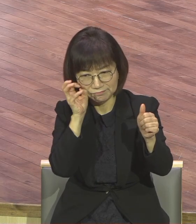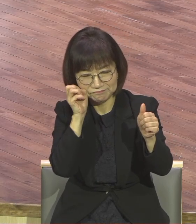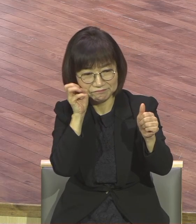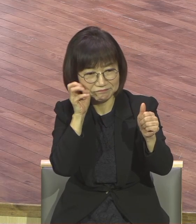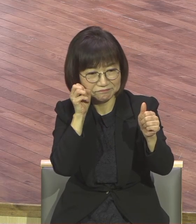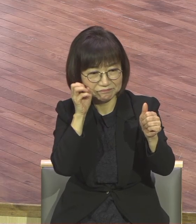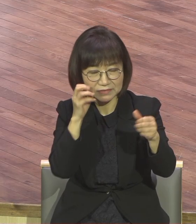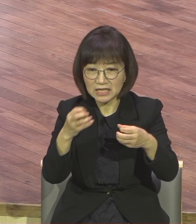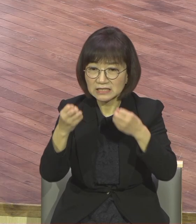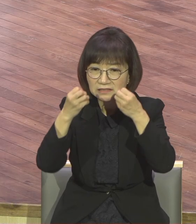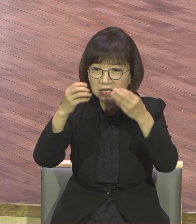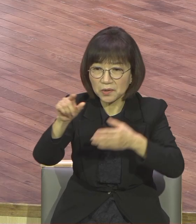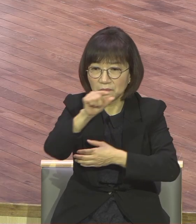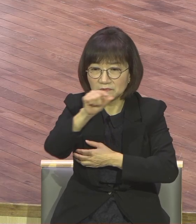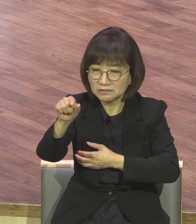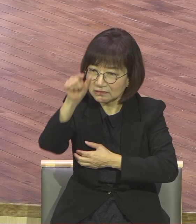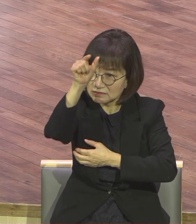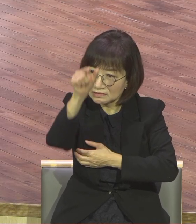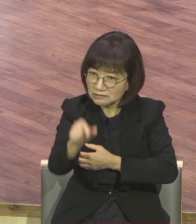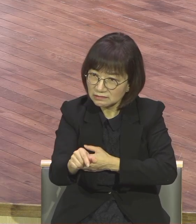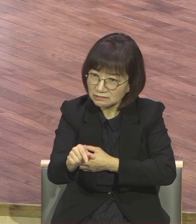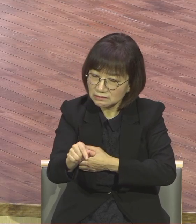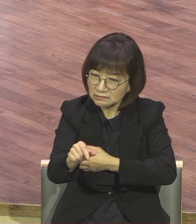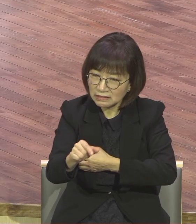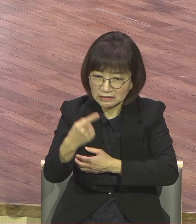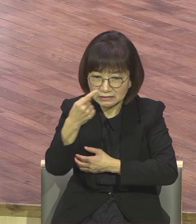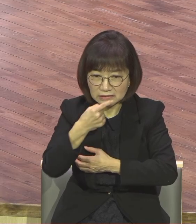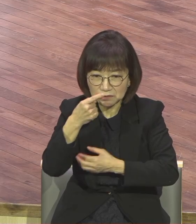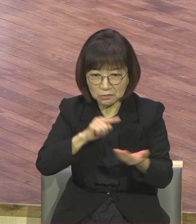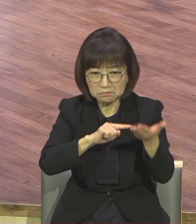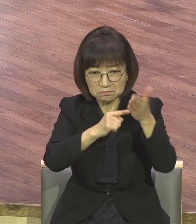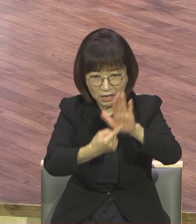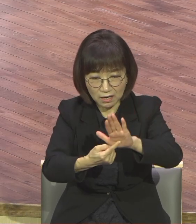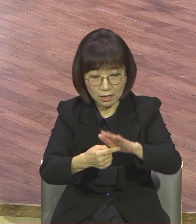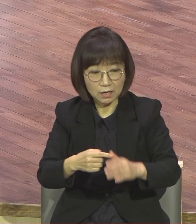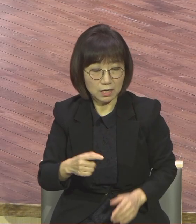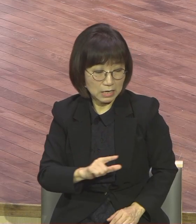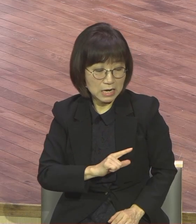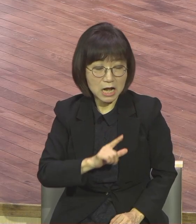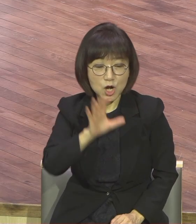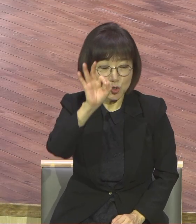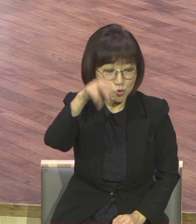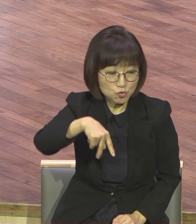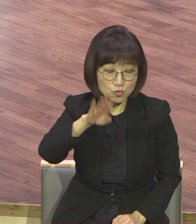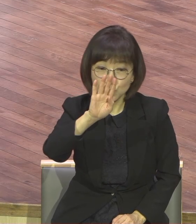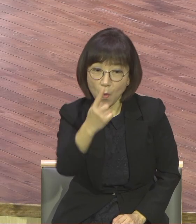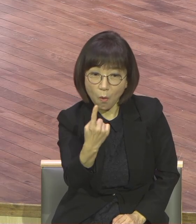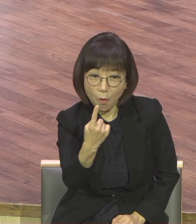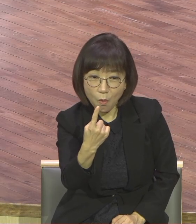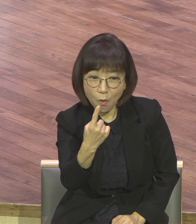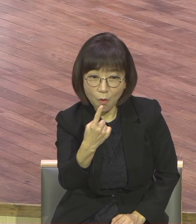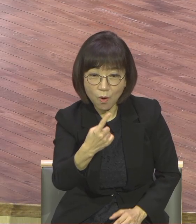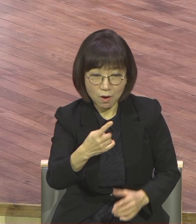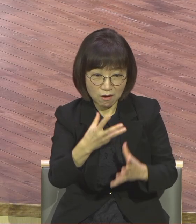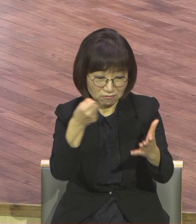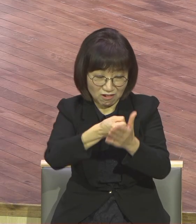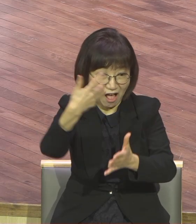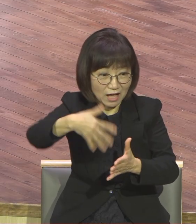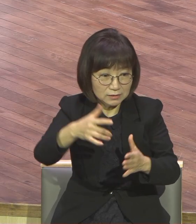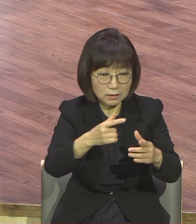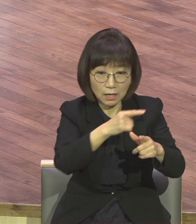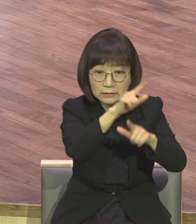했어요. 그 중에서 뭐라고 말했냐 하니까 유보적 칭의론을 주장했어요. 유보적